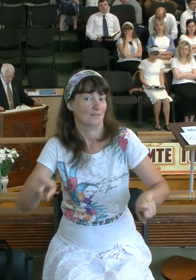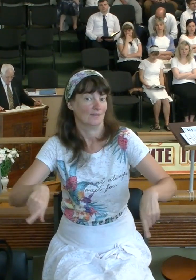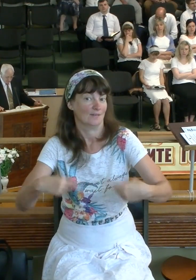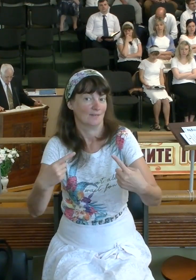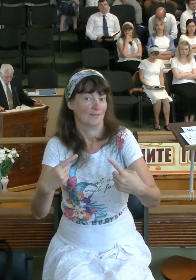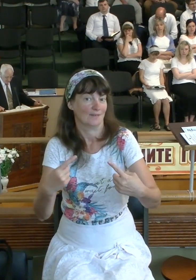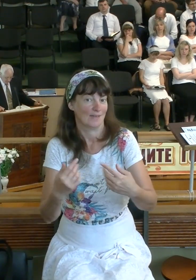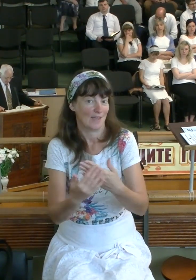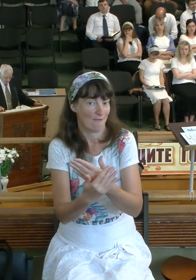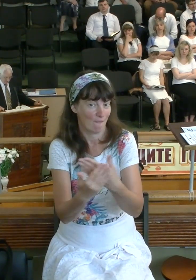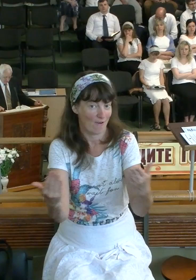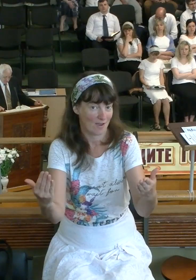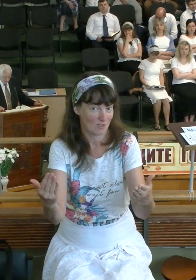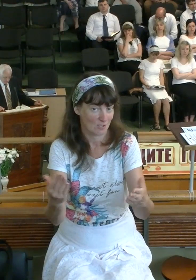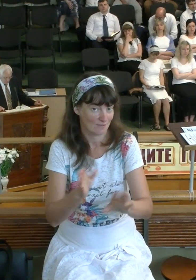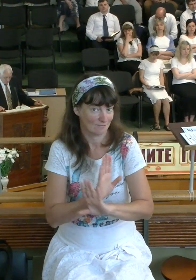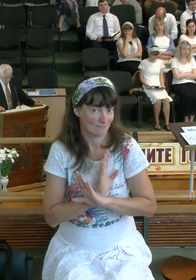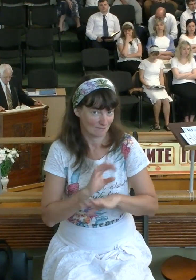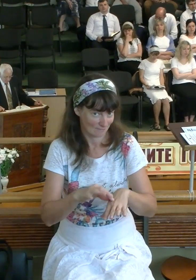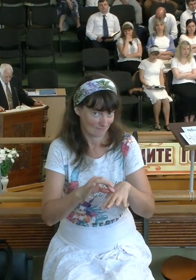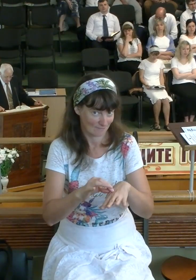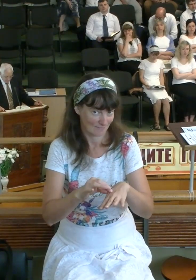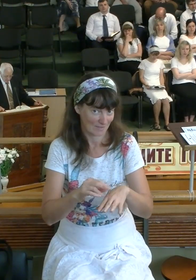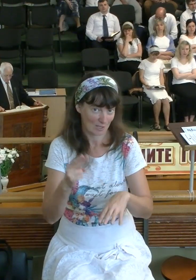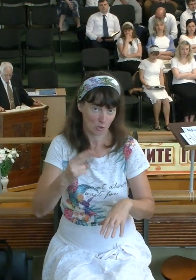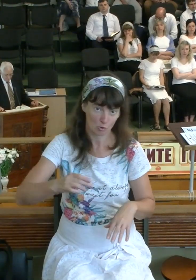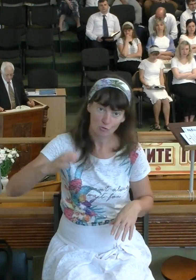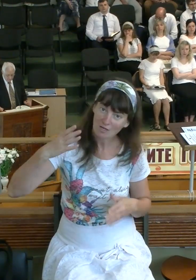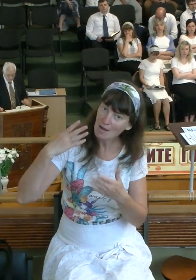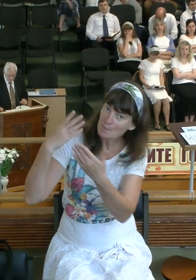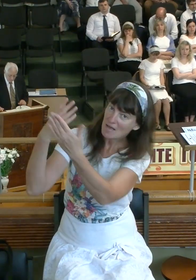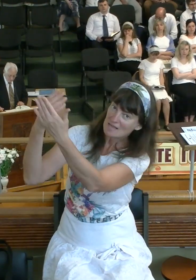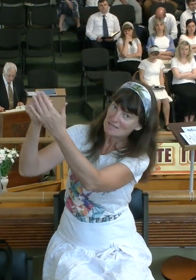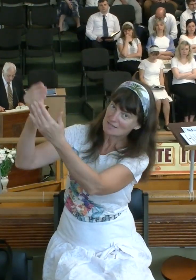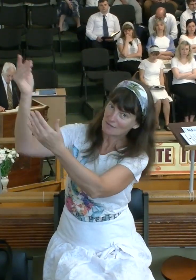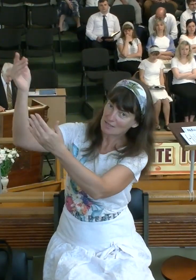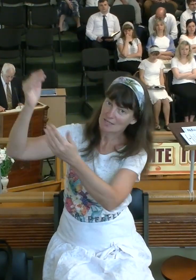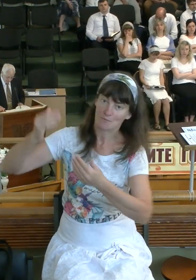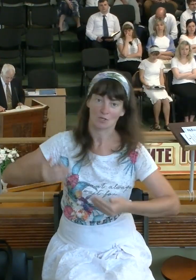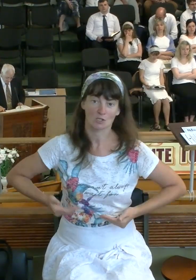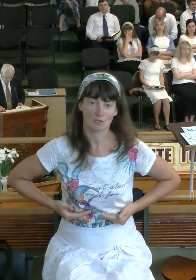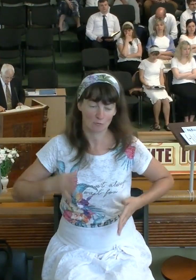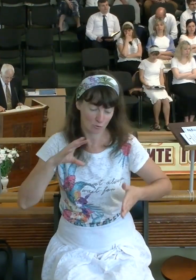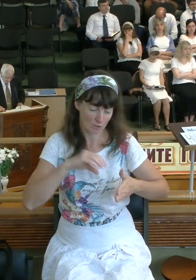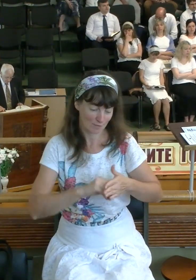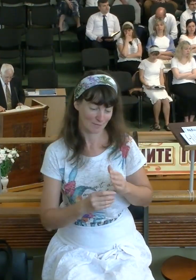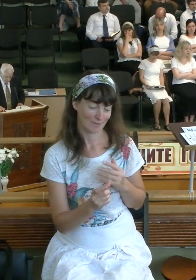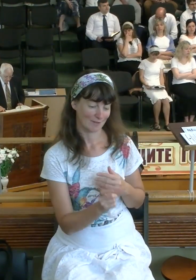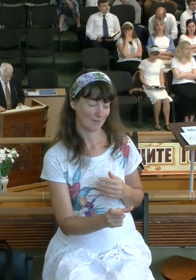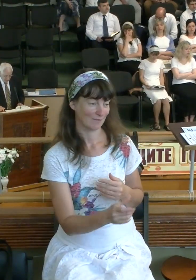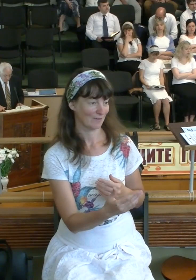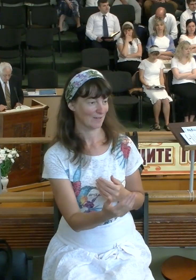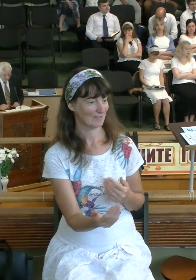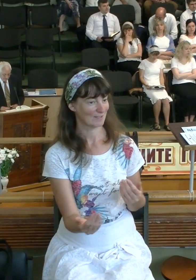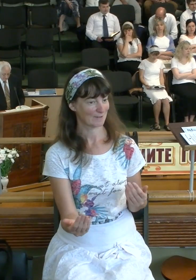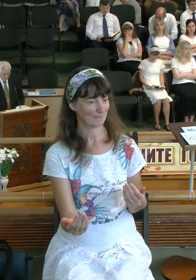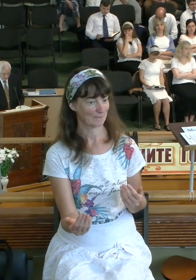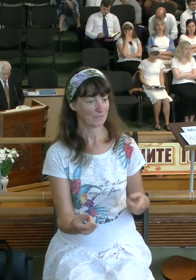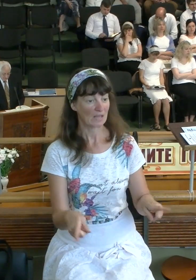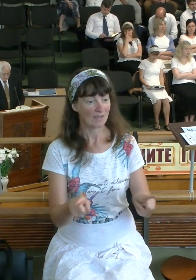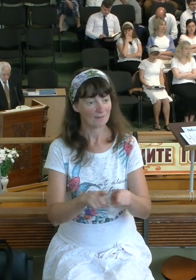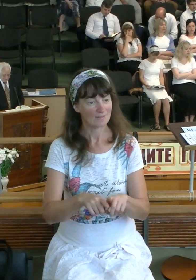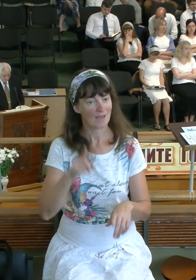ваши смертные тела Духом Своим, живущим в вас. Итак,